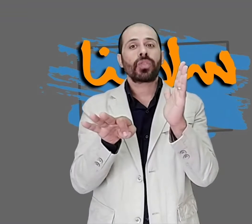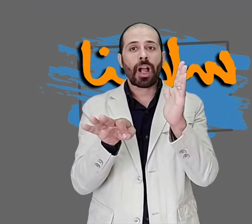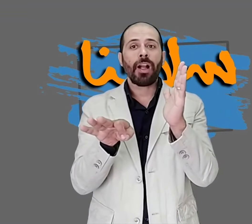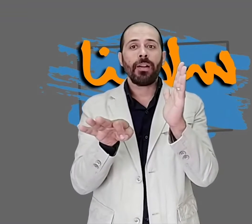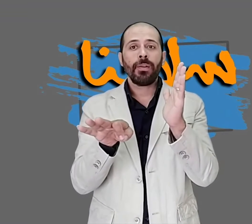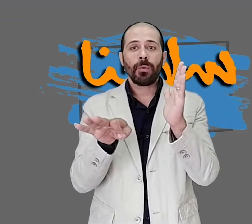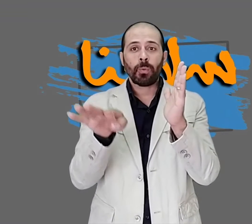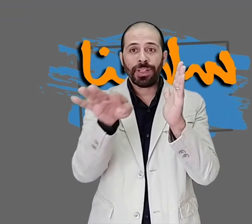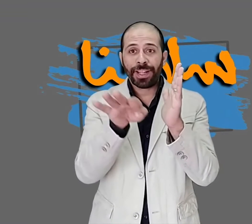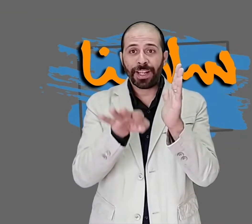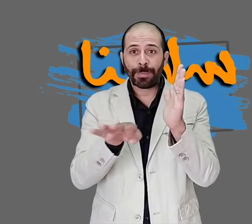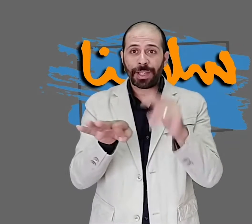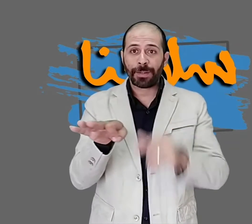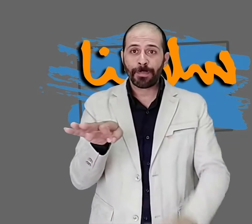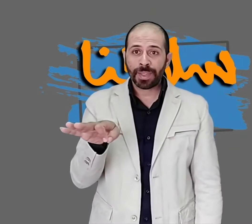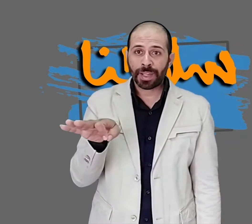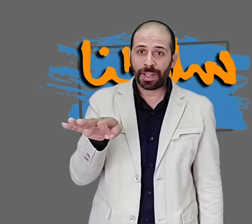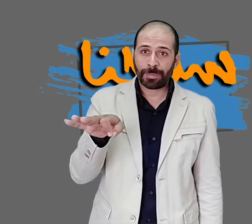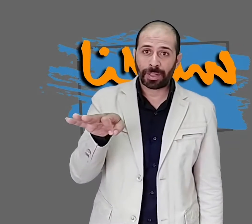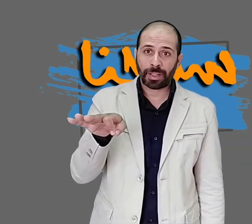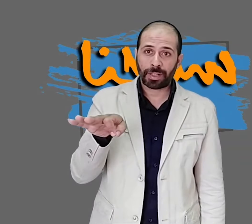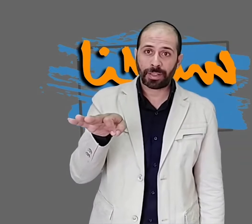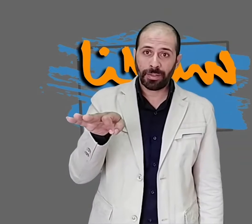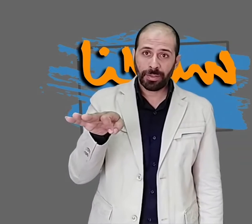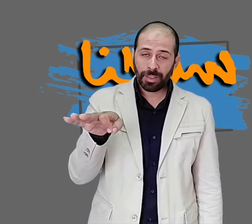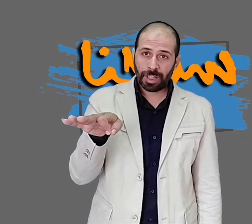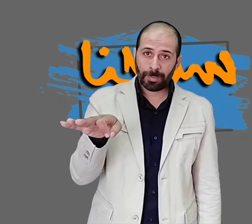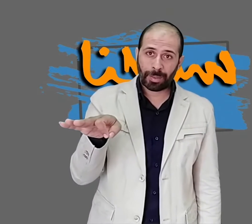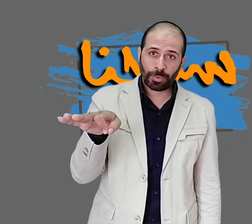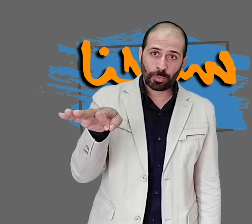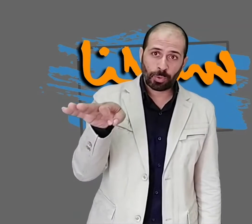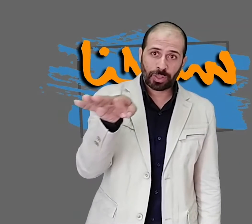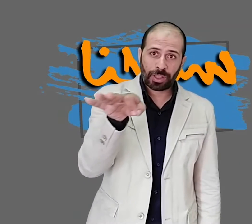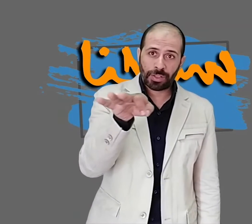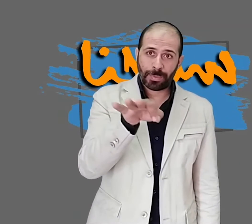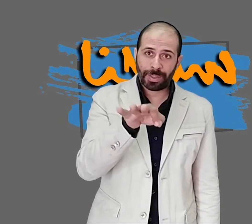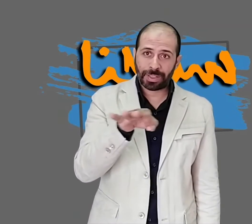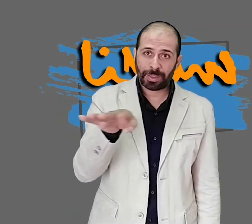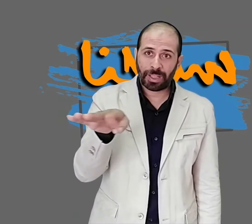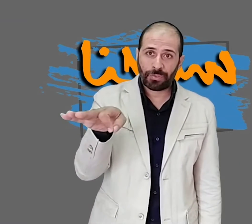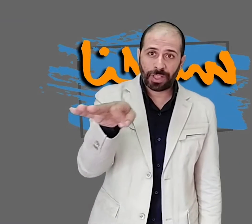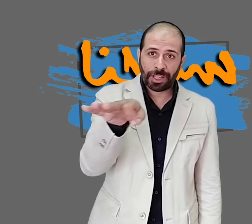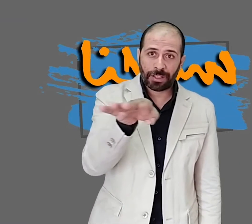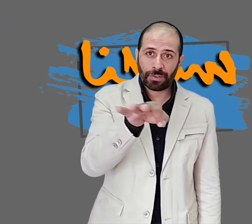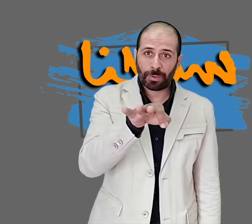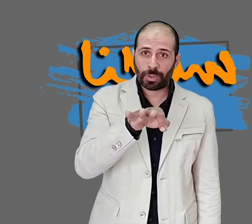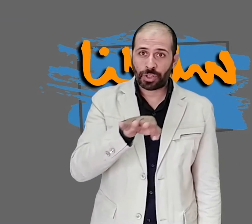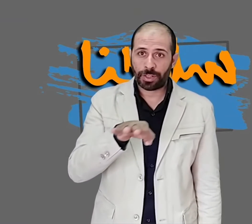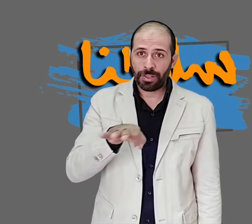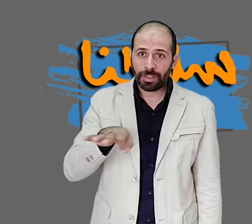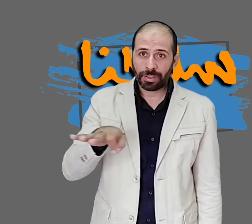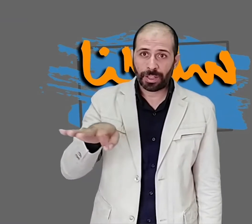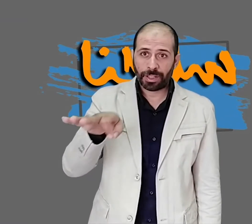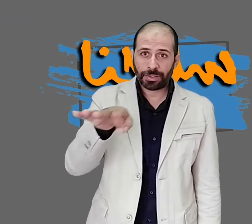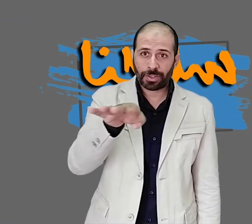صح. ودي جايه منين؟ جايه من الخريطه، لما بتبص على الجي بي اس بتلاقي في دايره في اللوكيشن، دايره